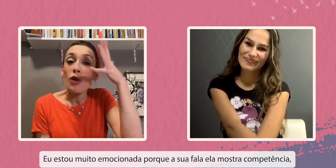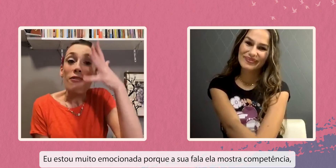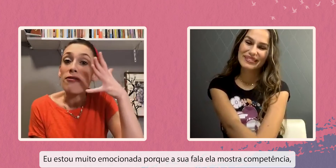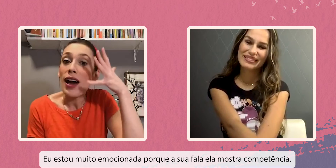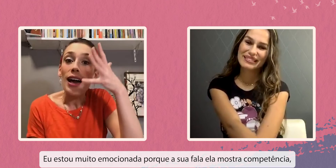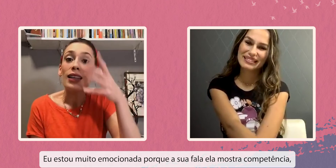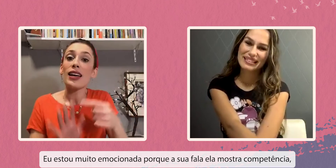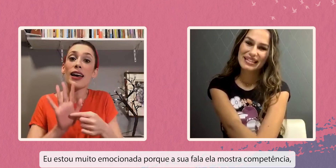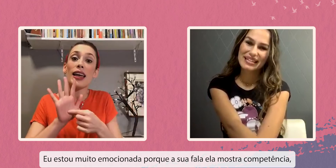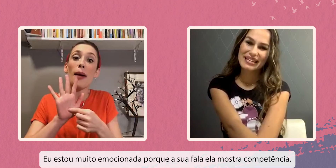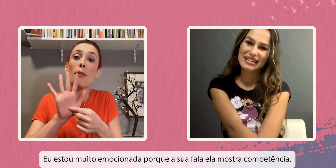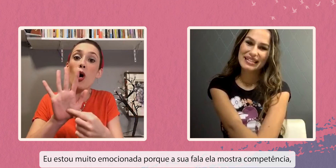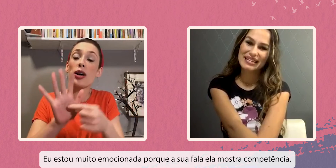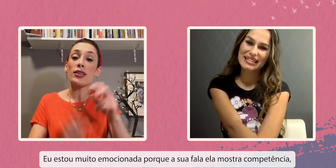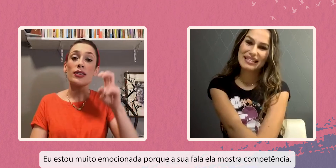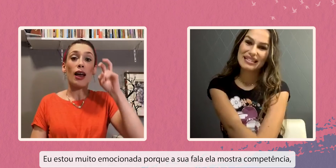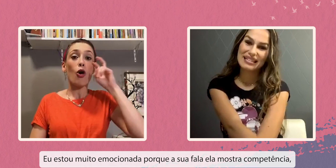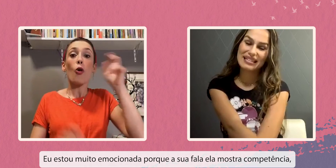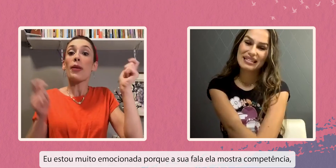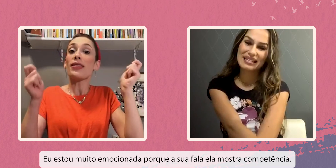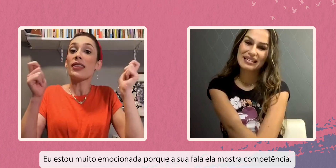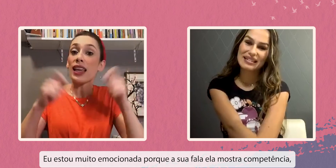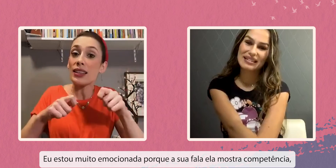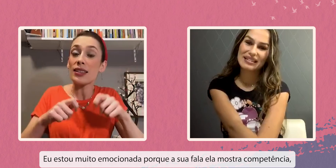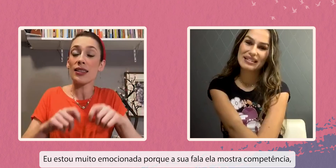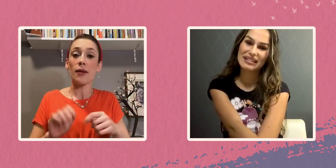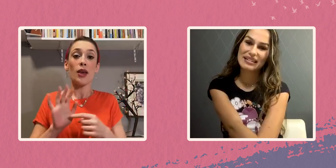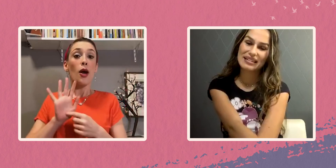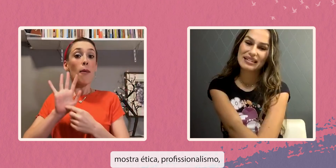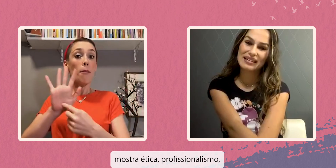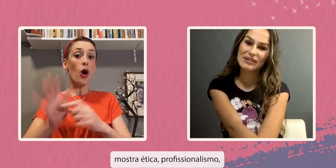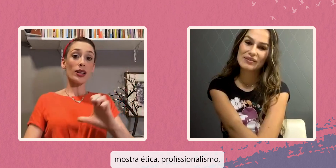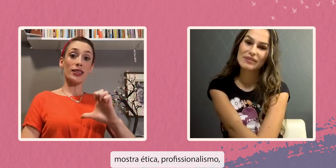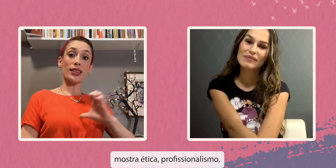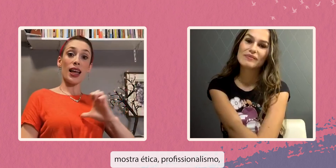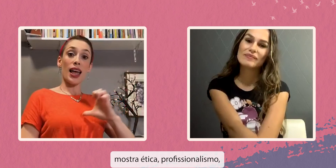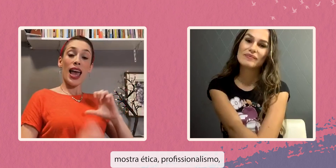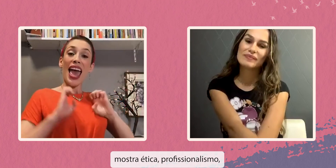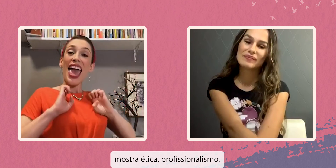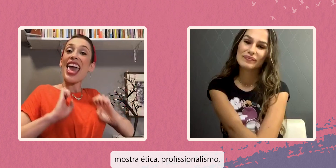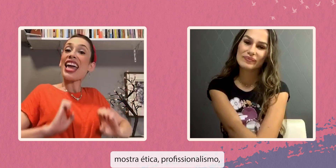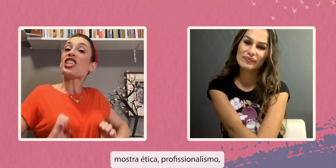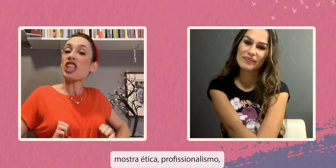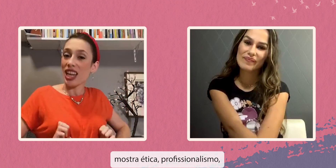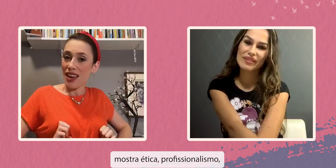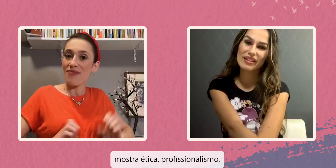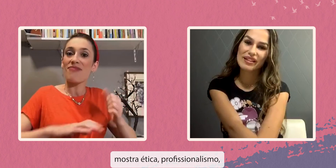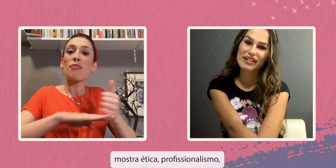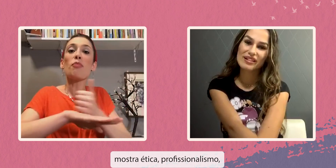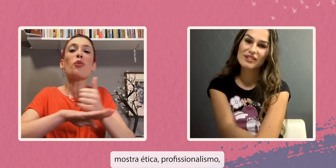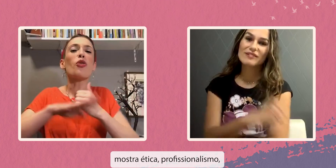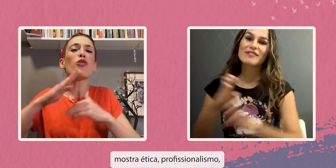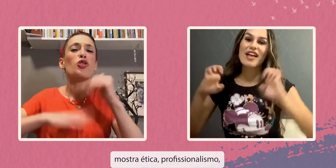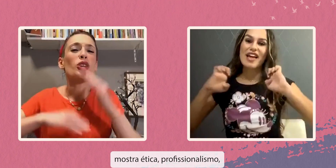a sua fala, ela mostra competência, mostra